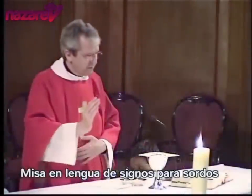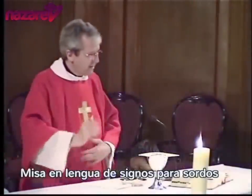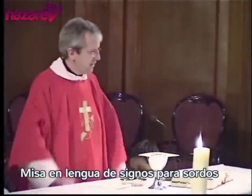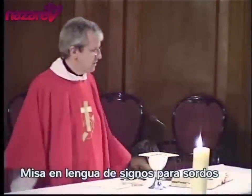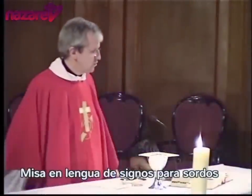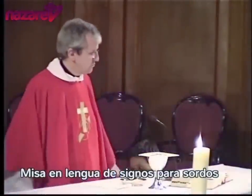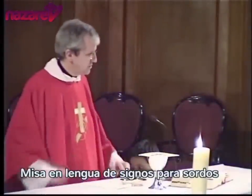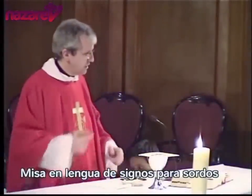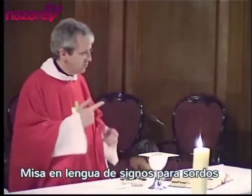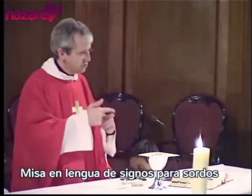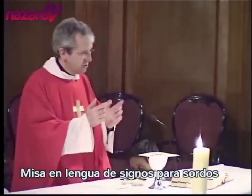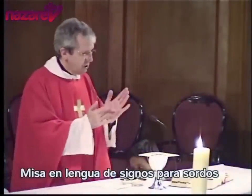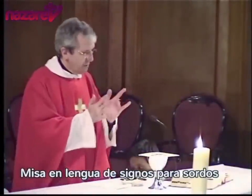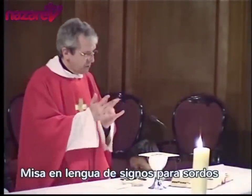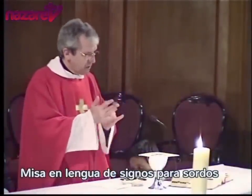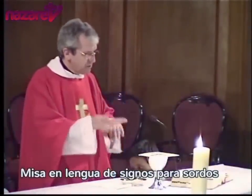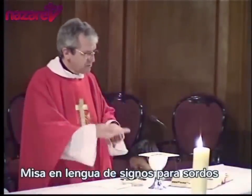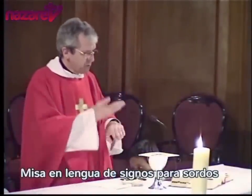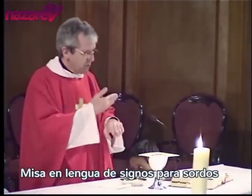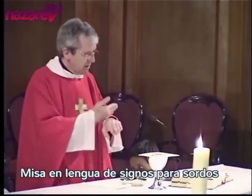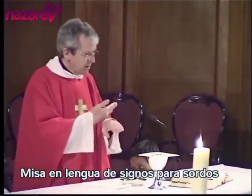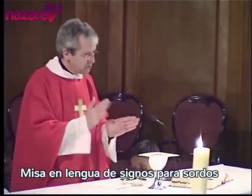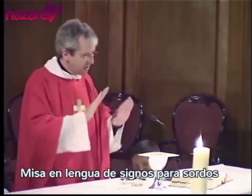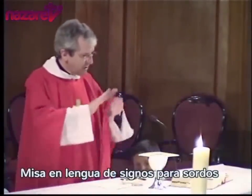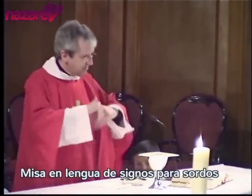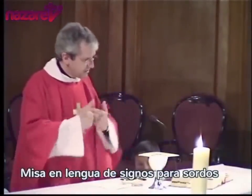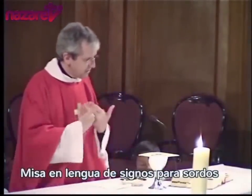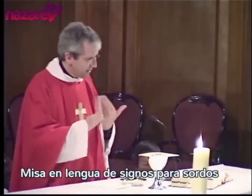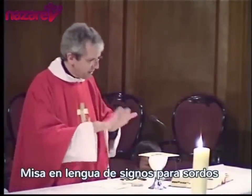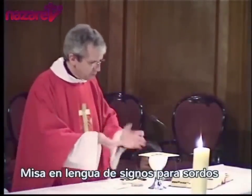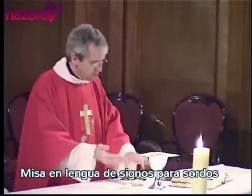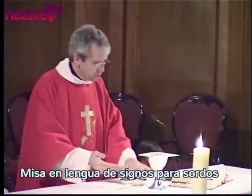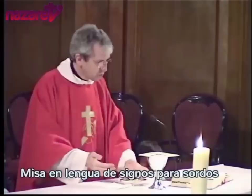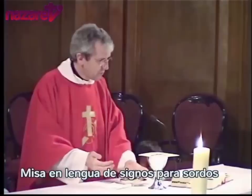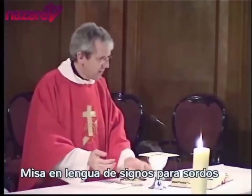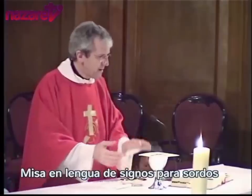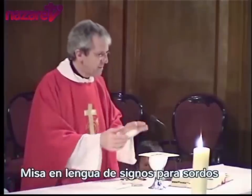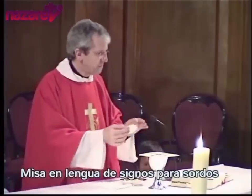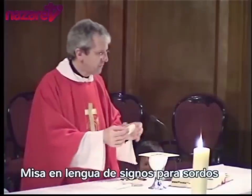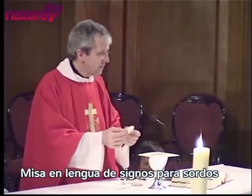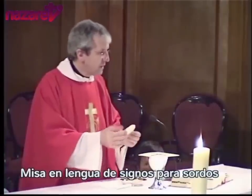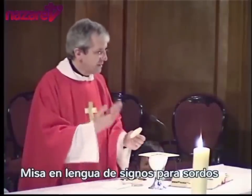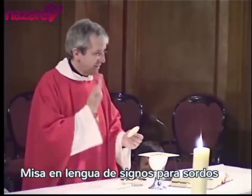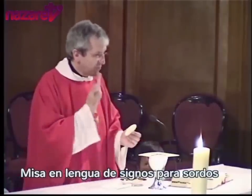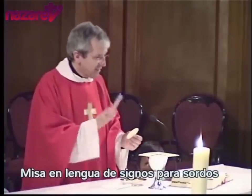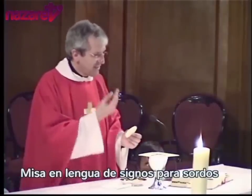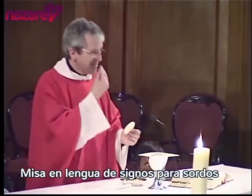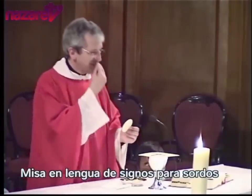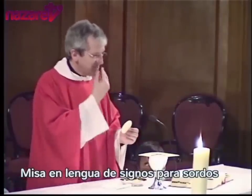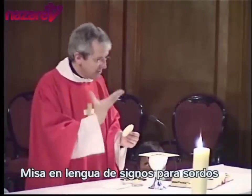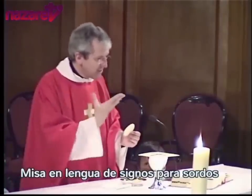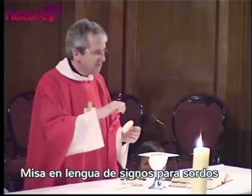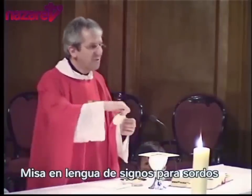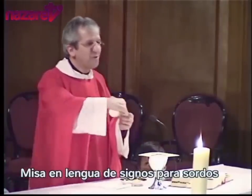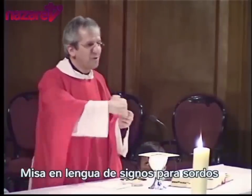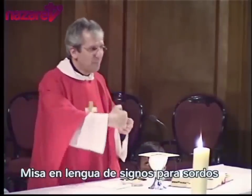mandó celebrar estos misterios. Porque él mismo, la noche en que iba a ser entregado, tomó pan. Dando gracias,